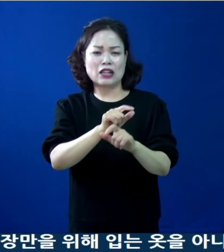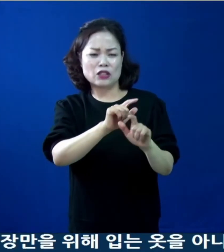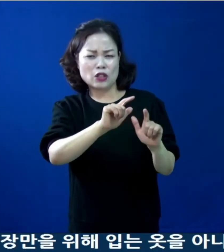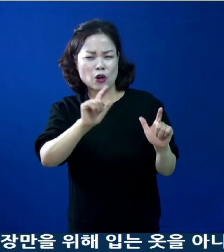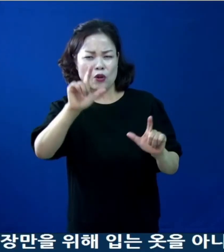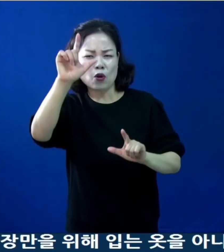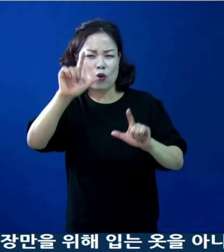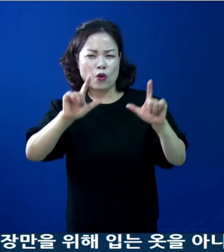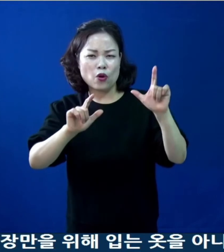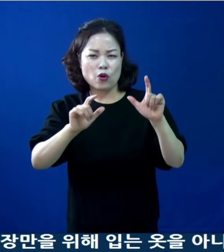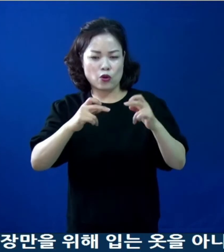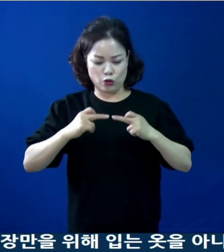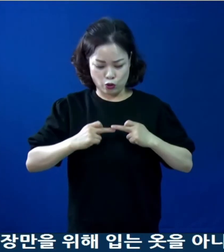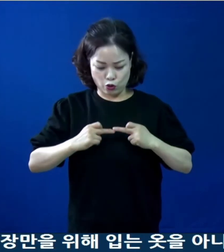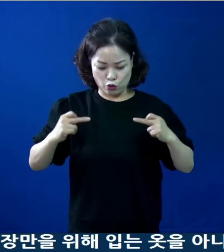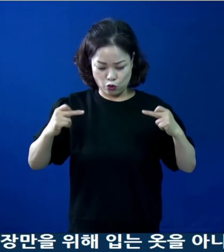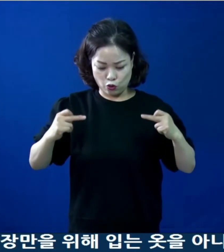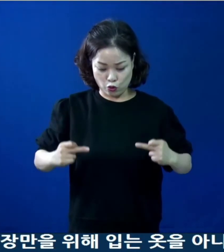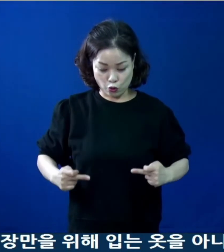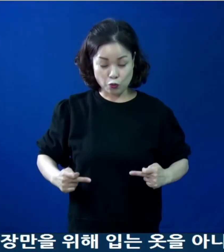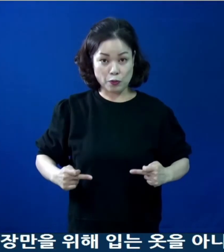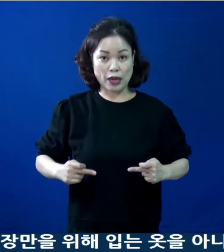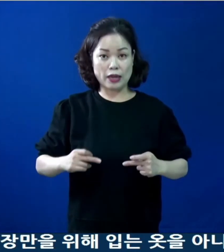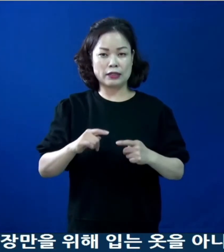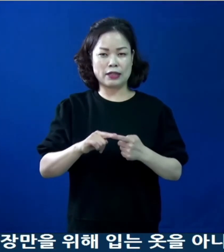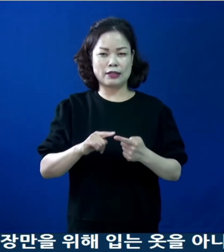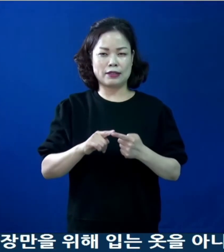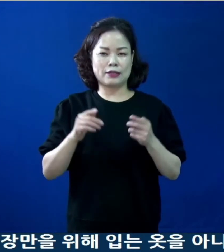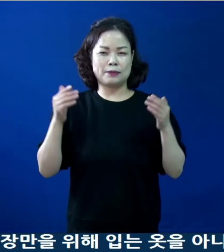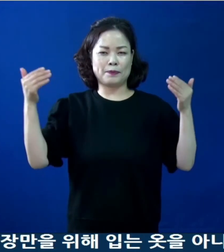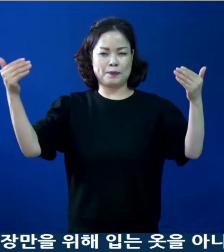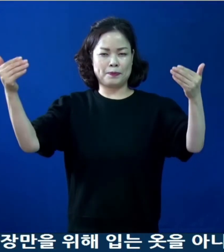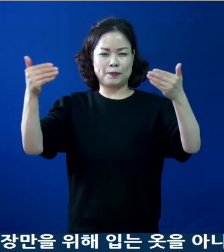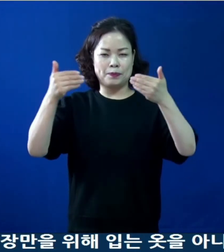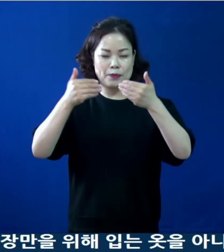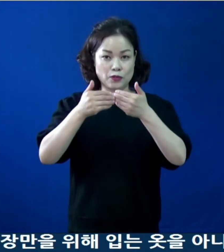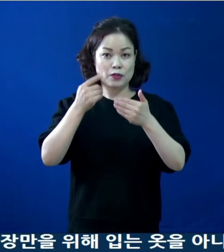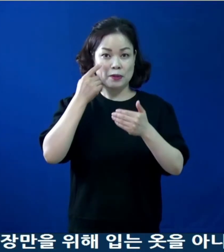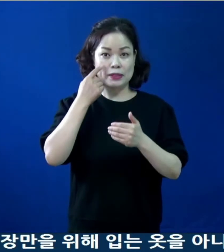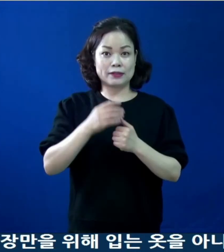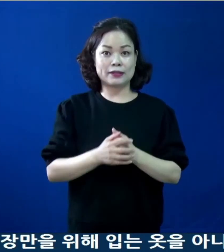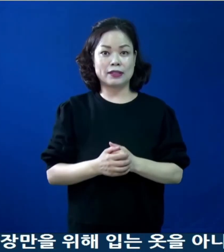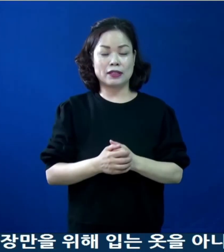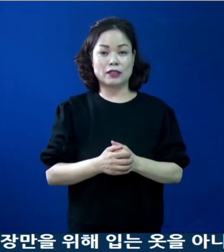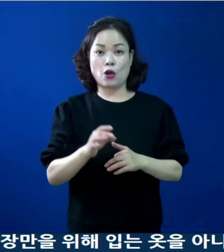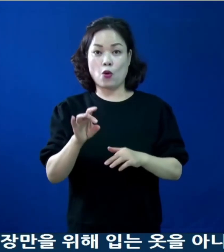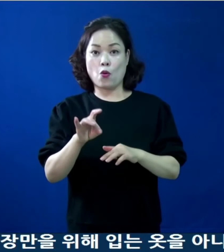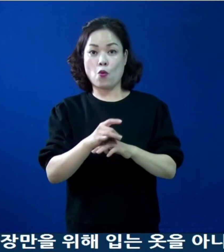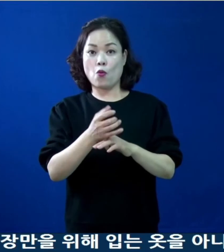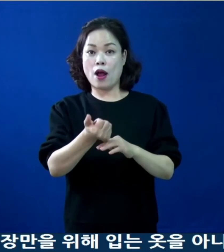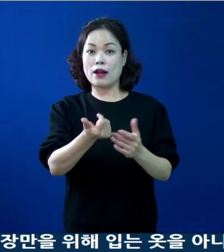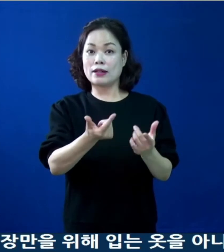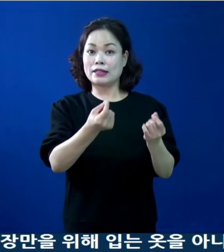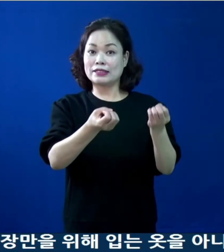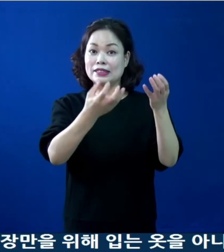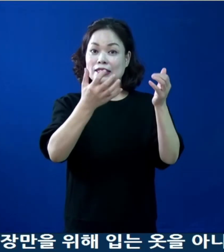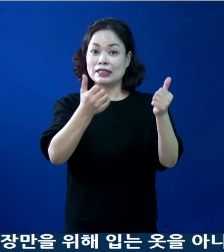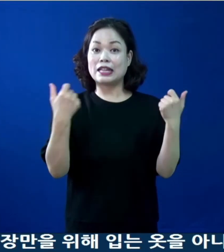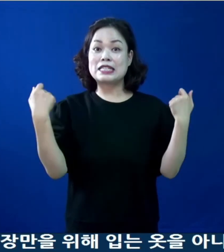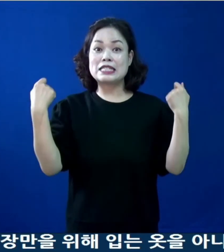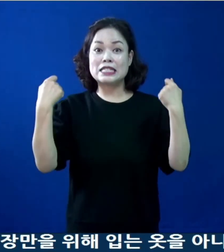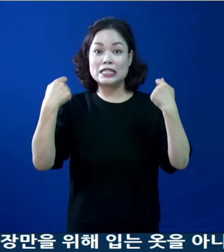중 오늘은 흉패의 상징에 대해서 집중해 보았습니다. 왕 같은 제사장인 우리가 입어야